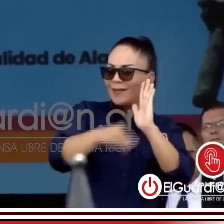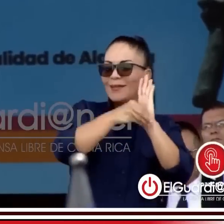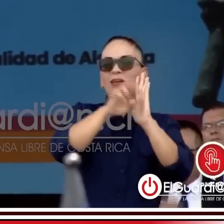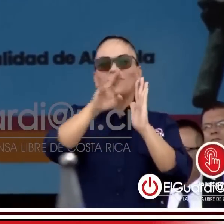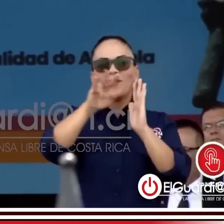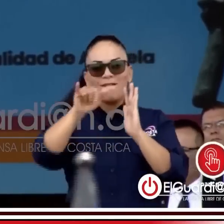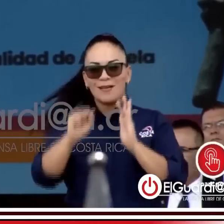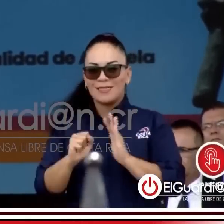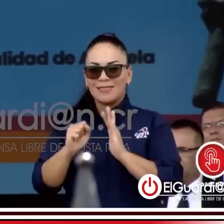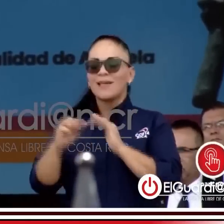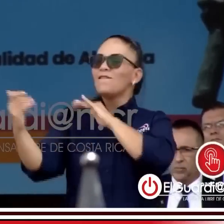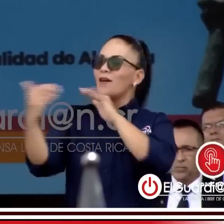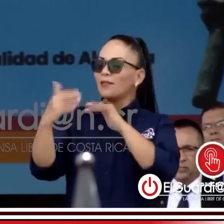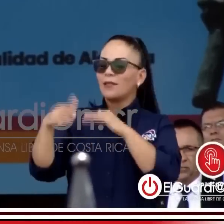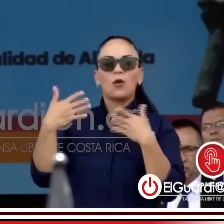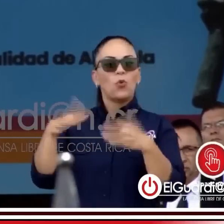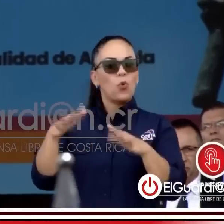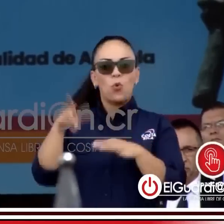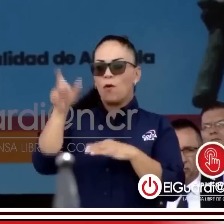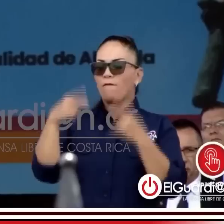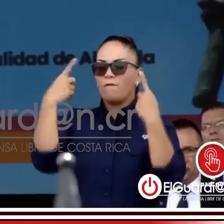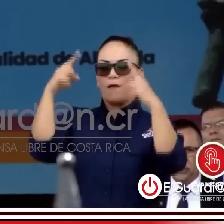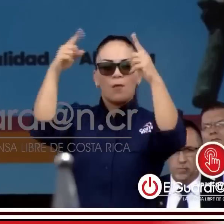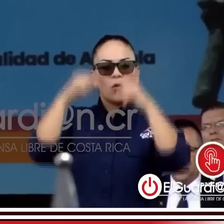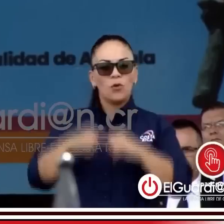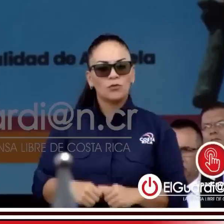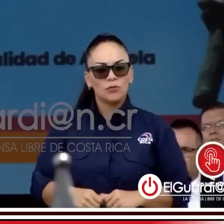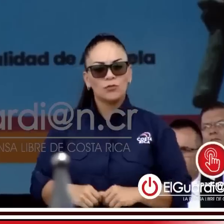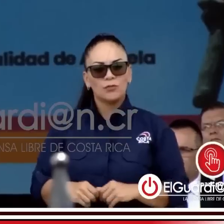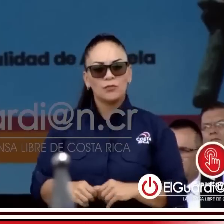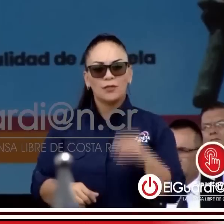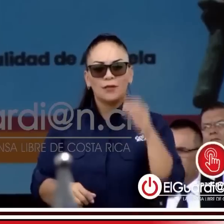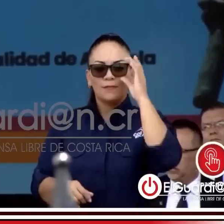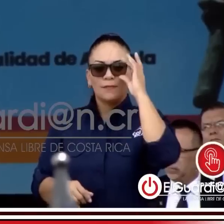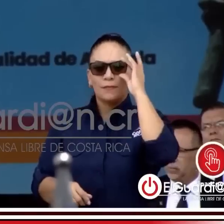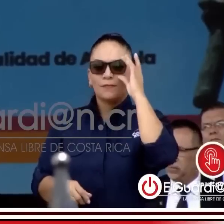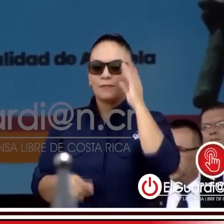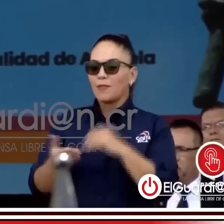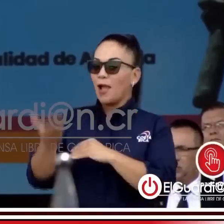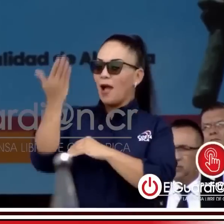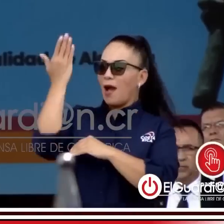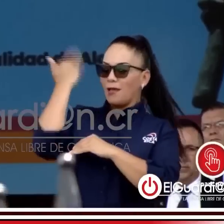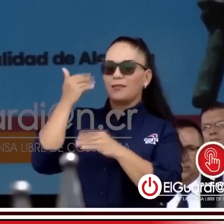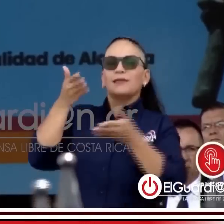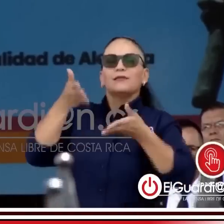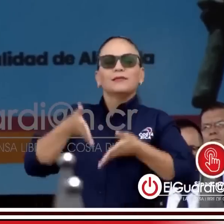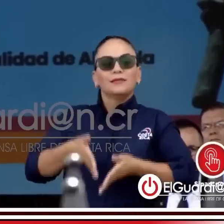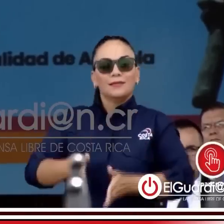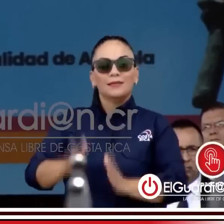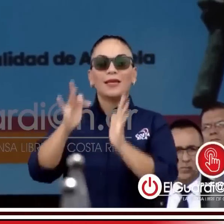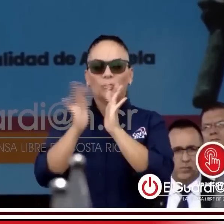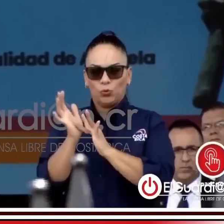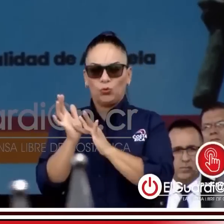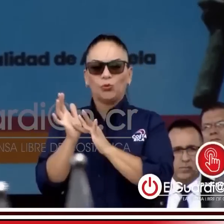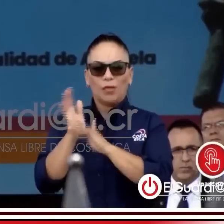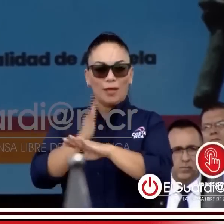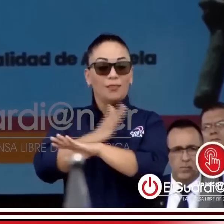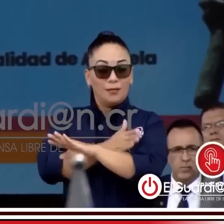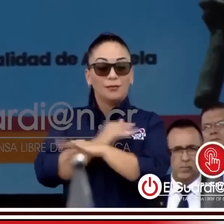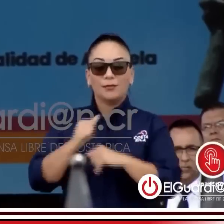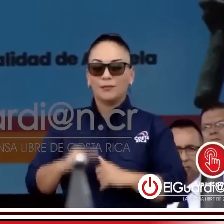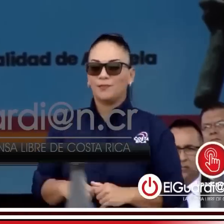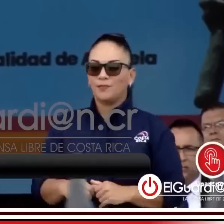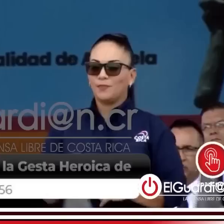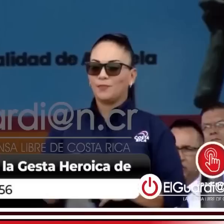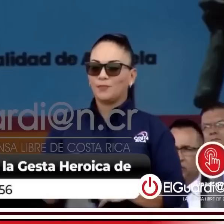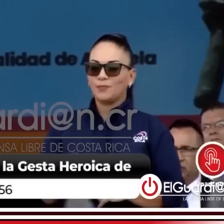ha transcurrido su fama de antes del nacimiento de nuestro Señor Jesucristo?